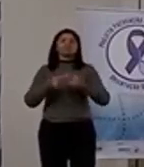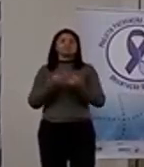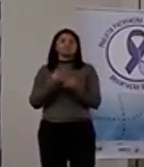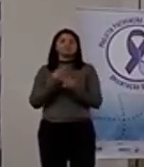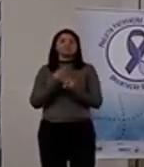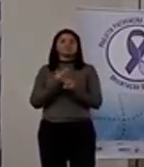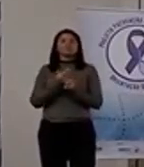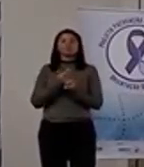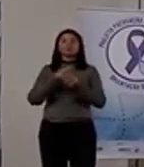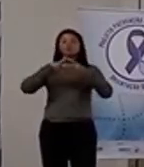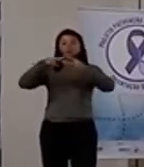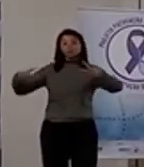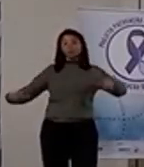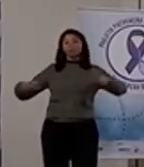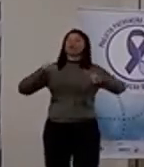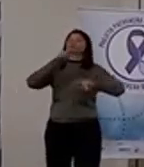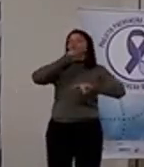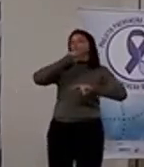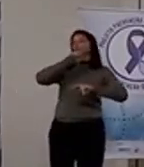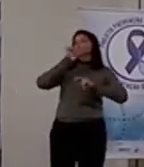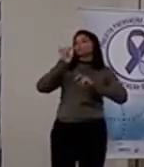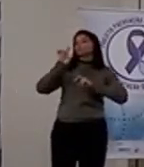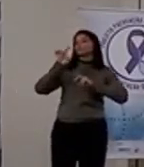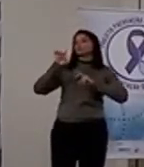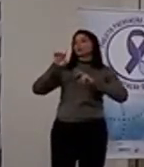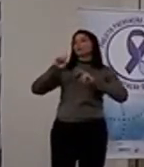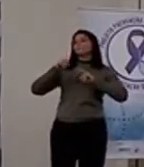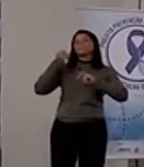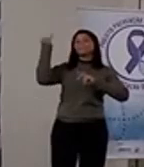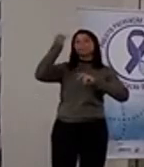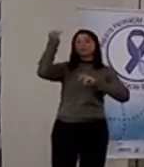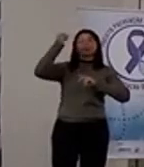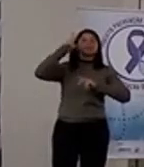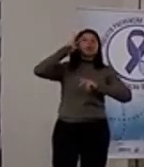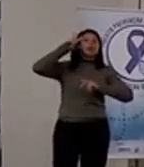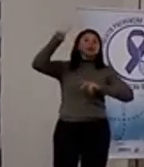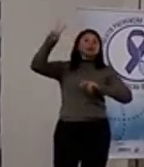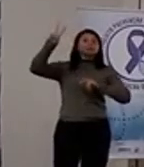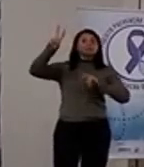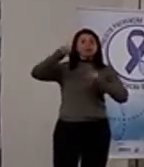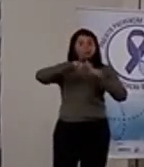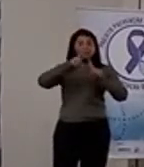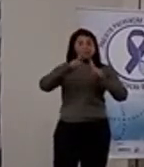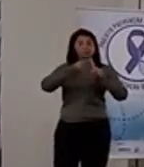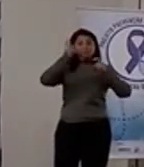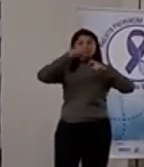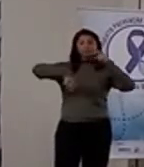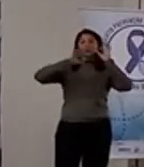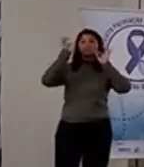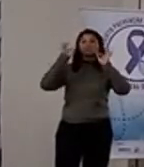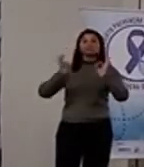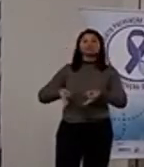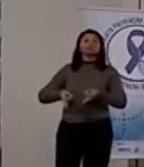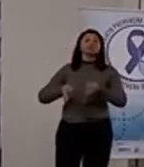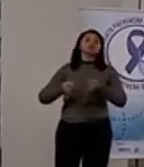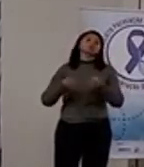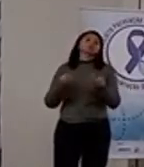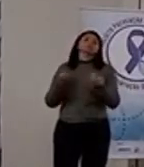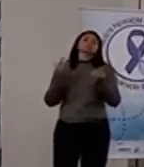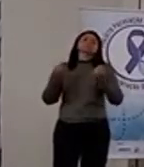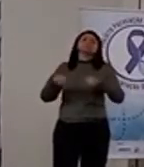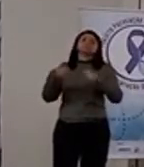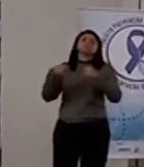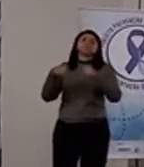no sentido genético, né? Mas é muito importante lembrar que uma vez a gravidez está instalada, você tem que acolher a pessoa. Não